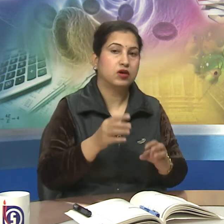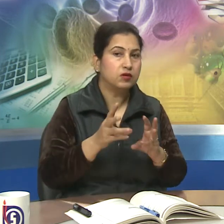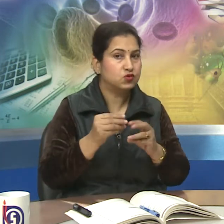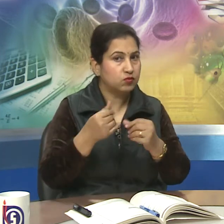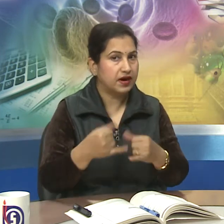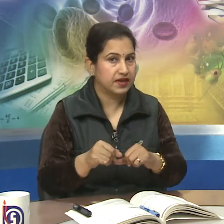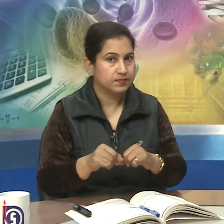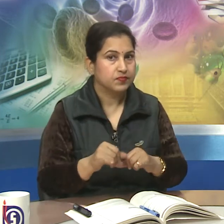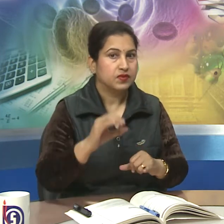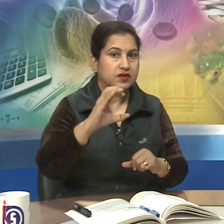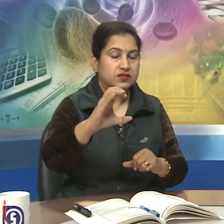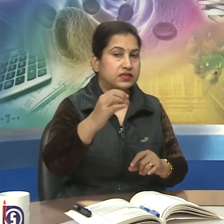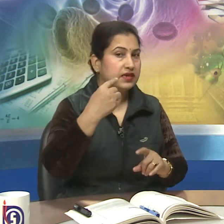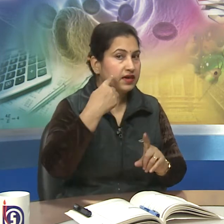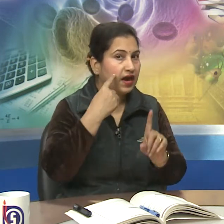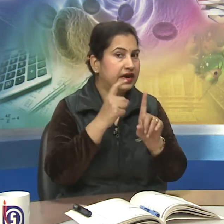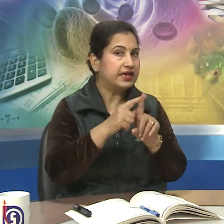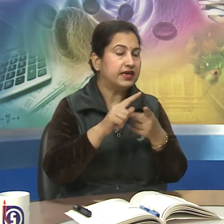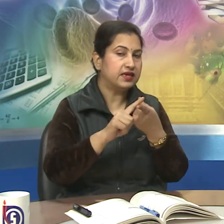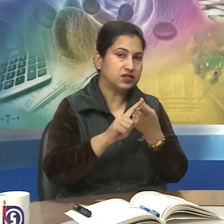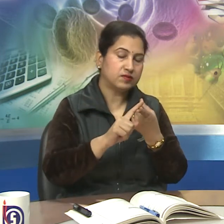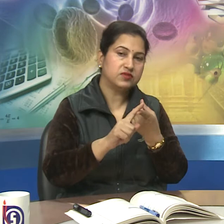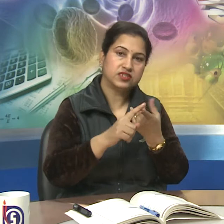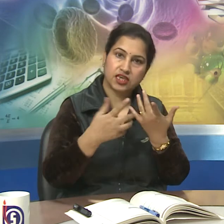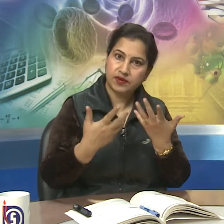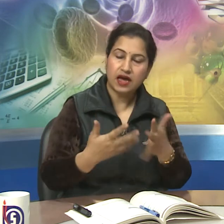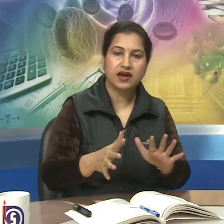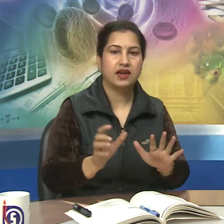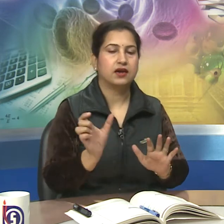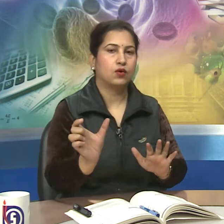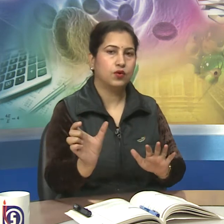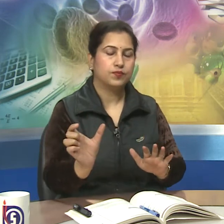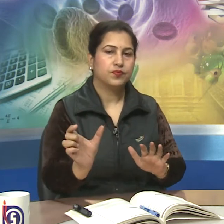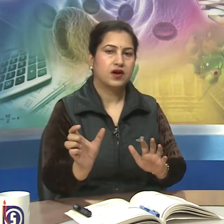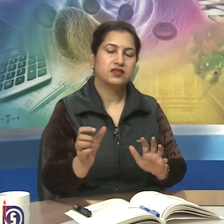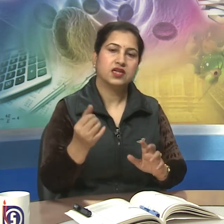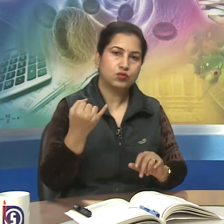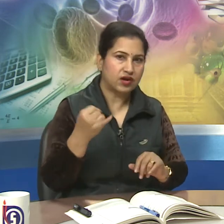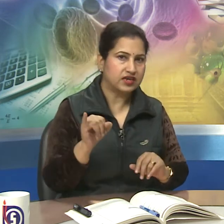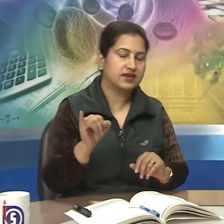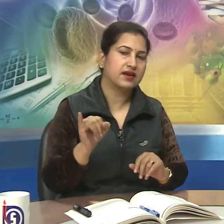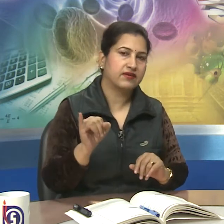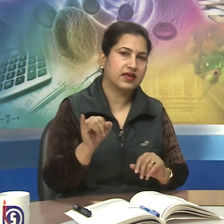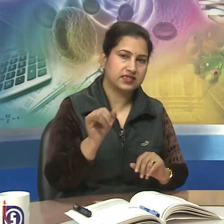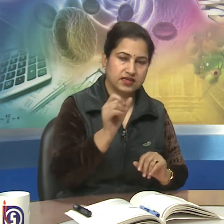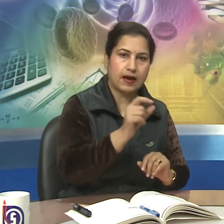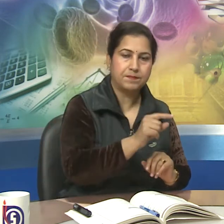जो हम इसको मारे सीआईडी अश्लील लगा हो तो नाश करने वाला जैसे अब